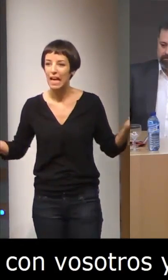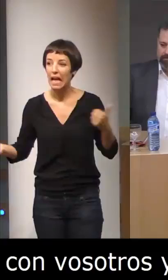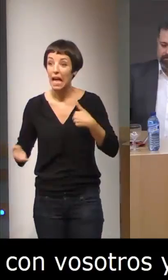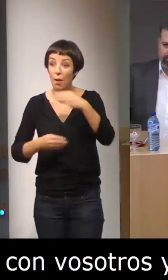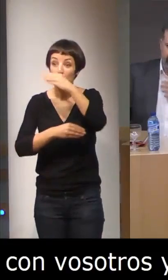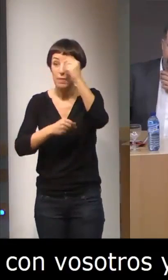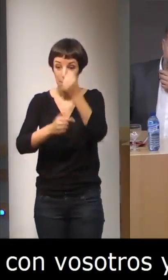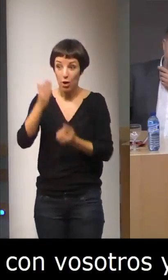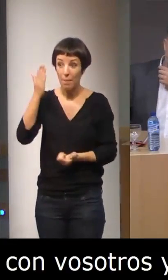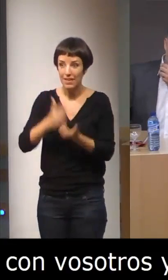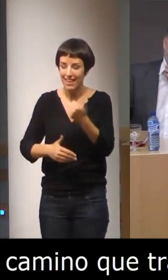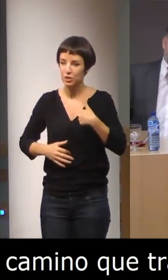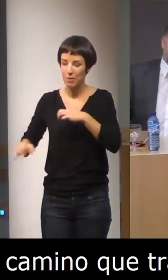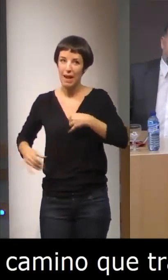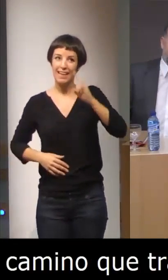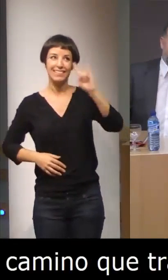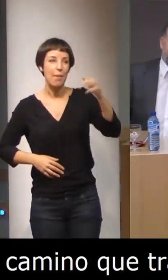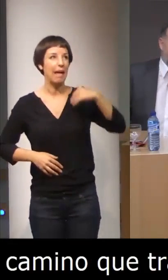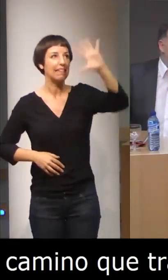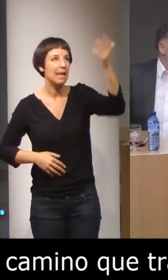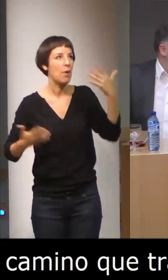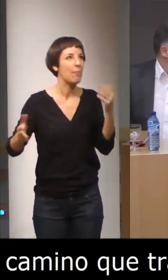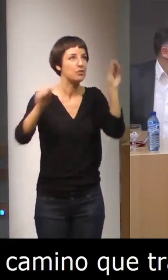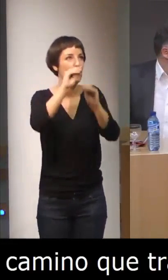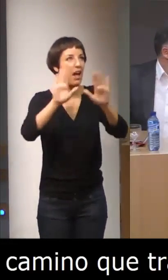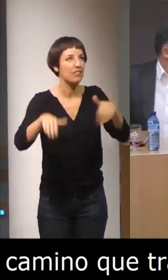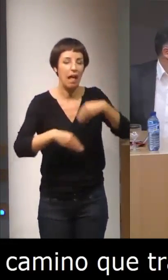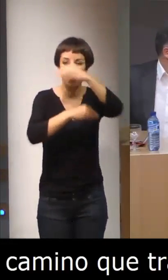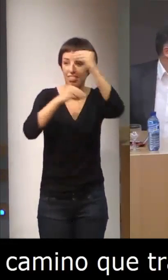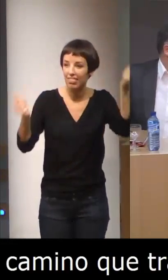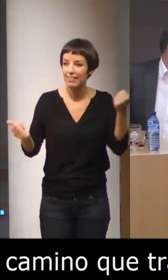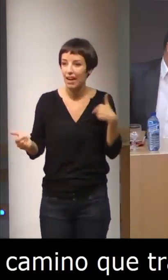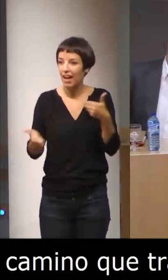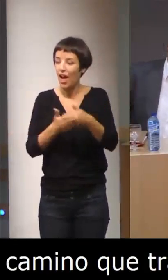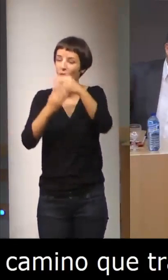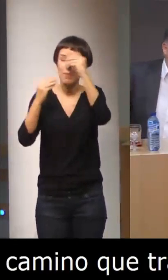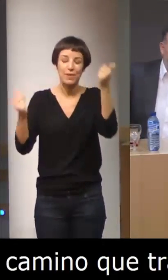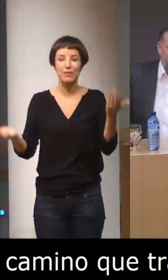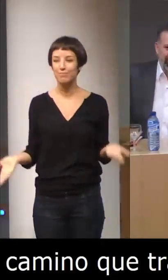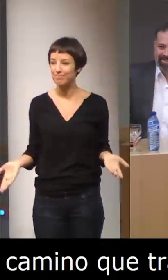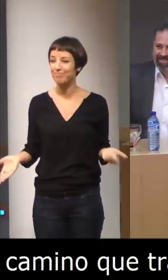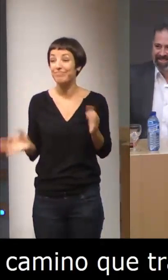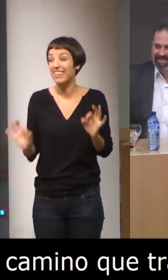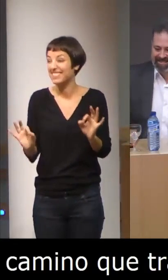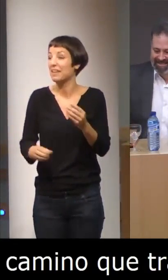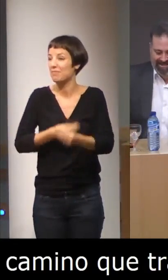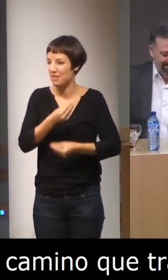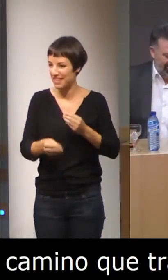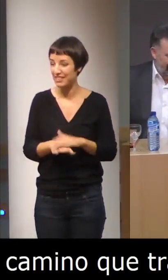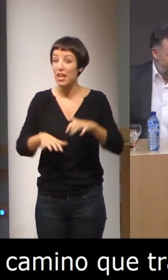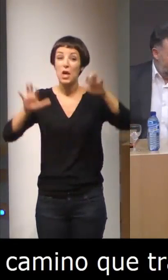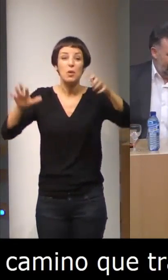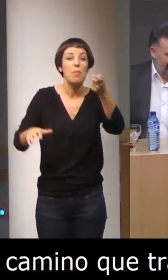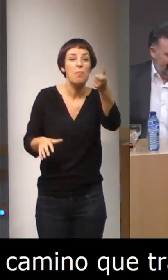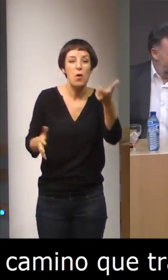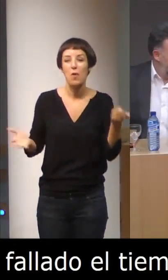de esta mañana llamar para que arreglaran esto y estos Olvidos de última hora Pues qué le vamos a hacer así que llueve un